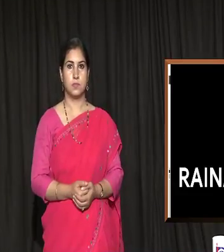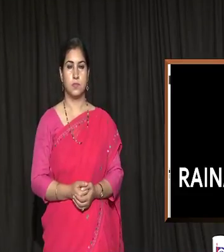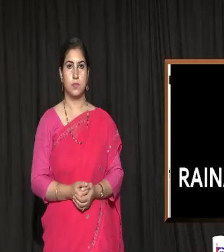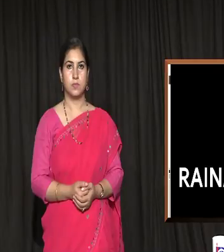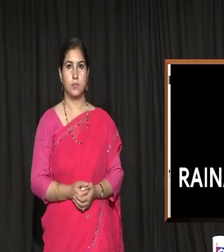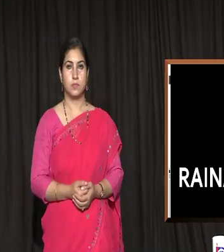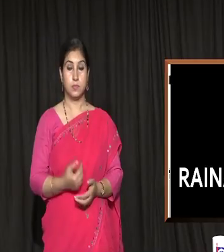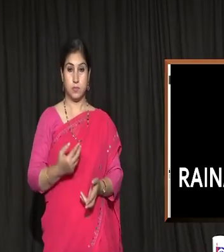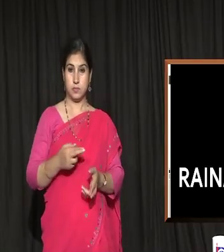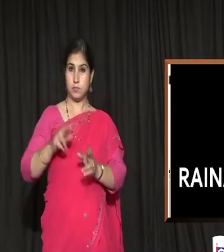रेनेसेंस